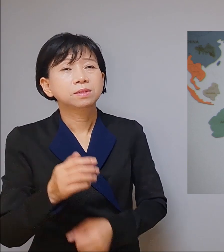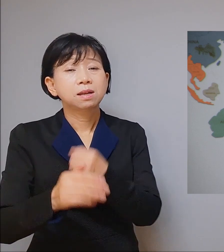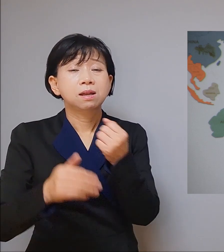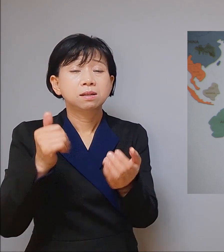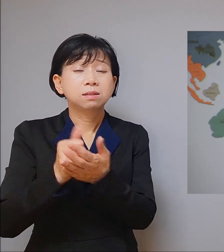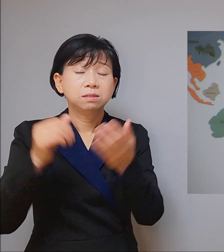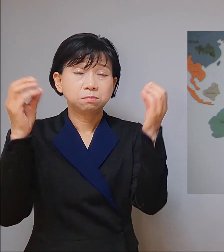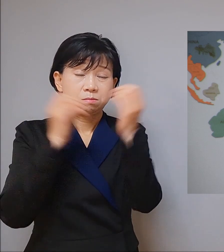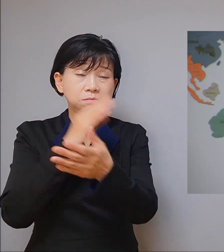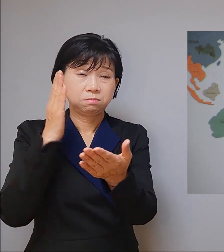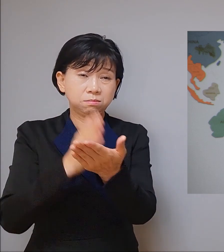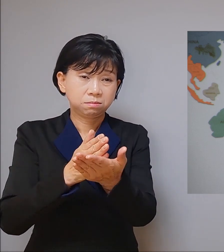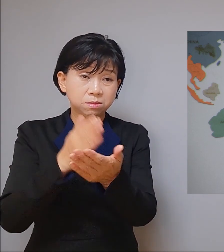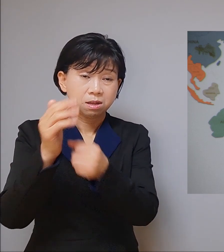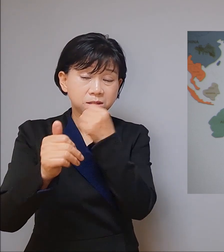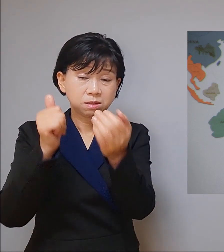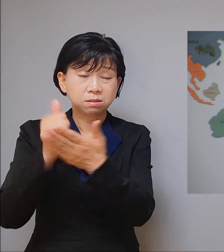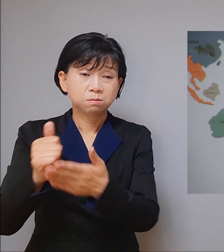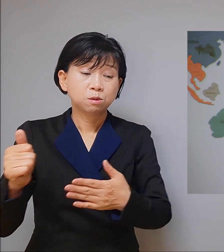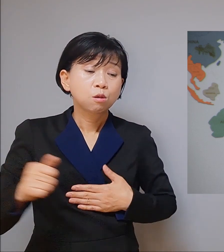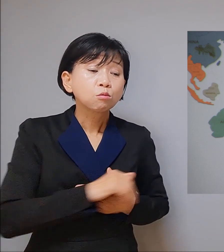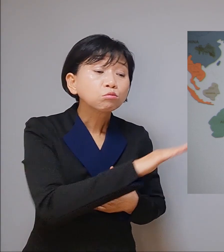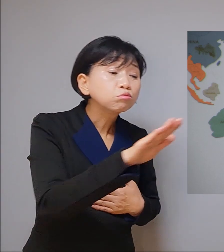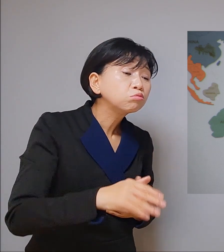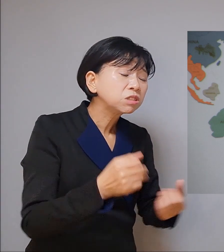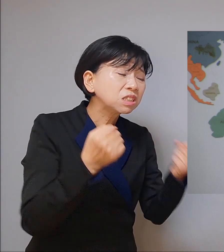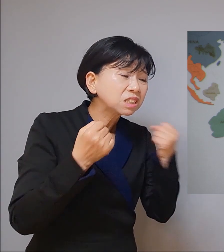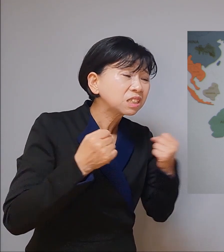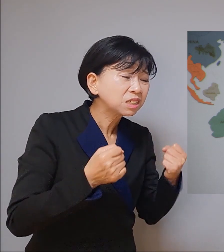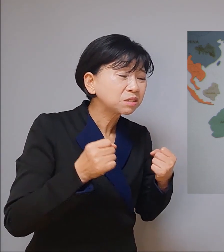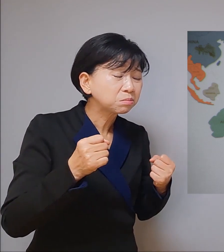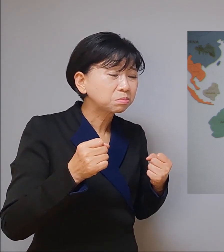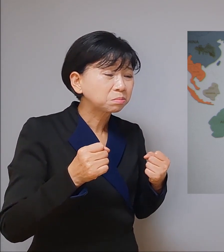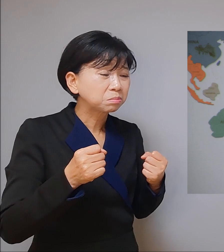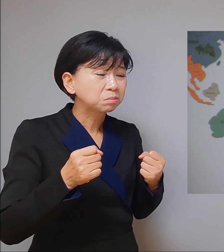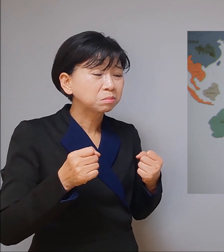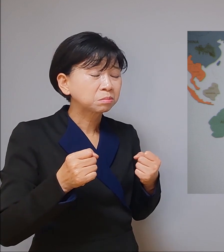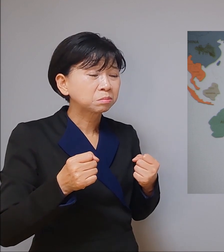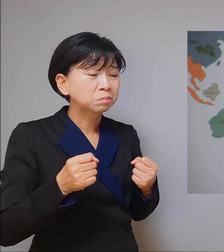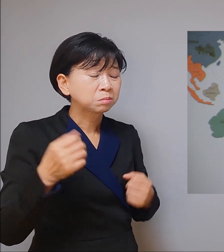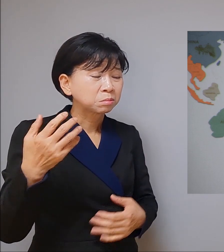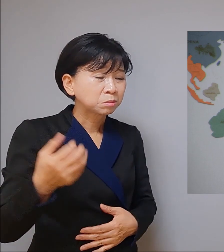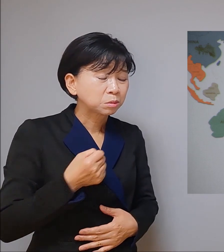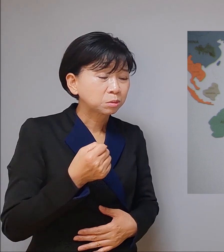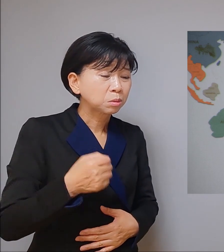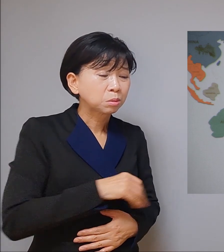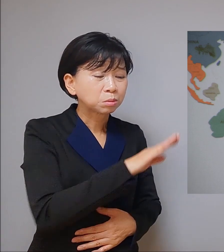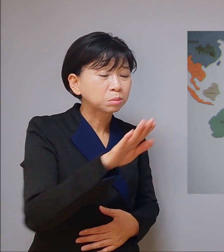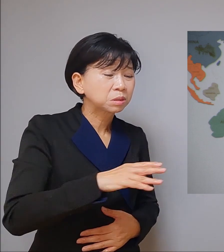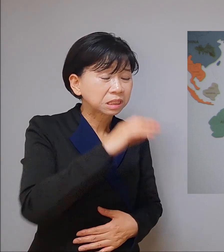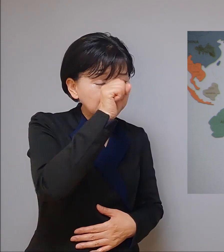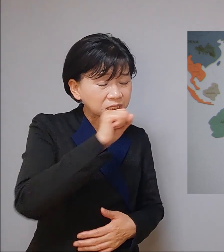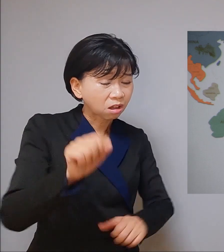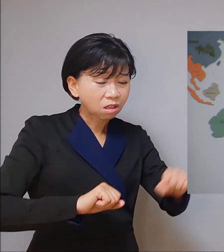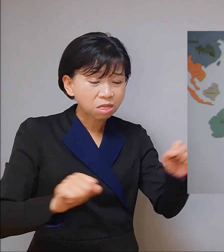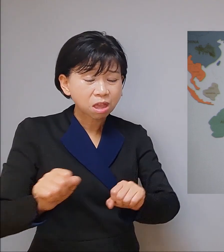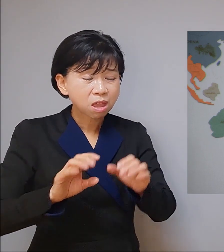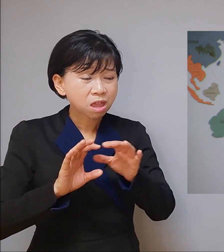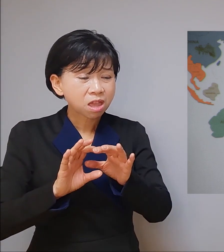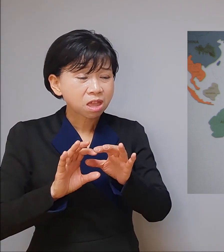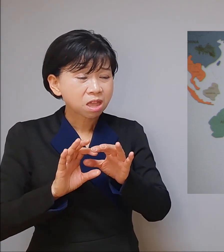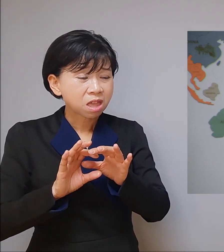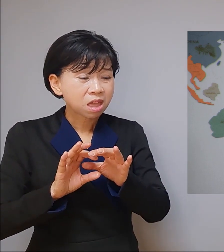하나님을 오해하지 맙시다. 하나님은 우리의 힘으로 그리스도인이 될 것을 요구하지 않으십니다. 우리의 선행이나 우리의 공적을